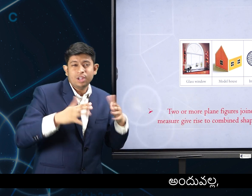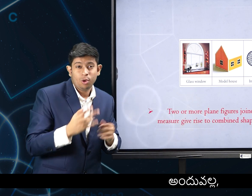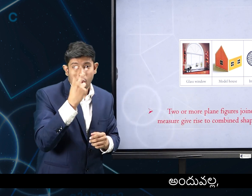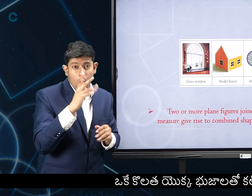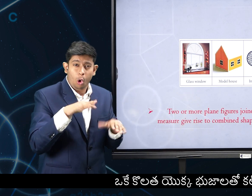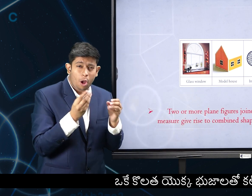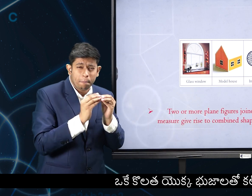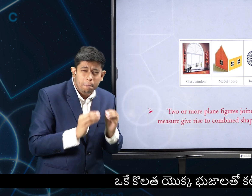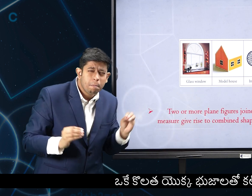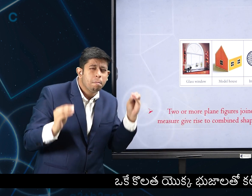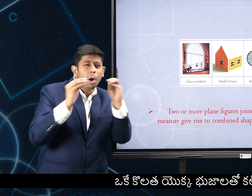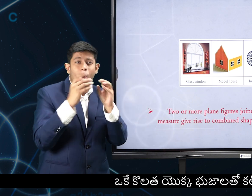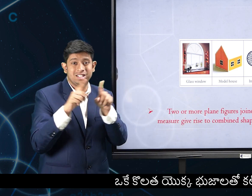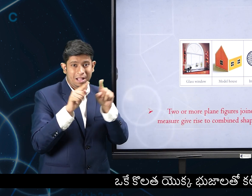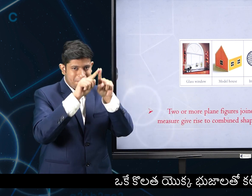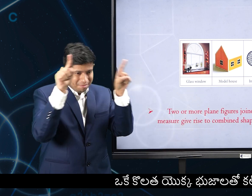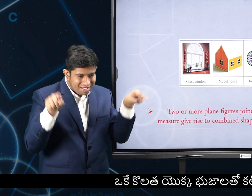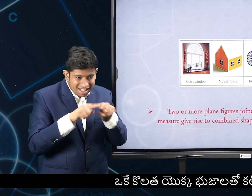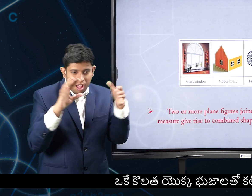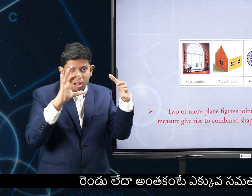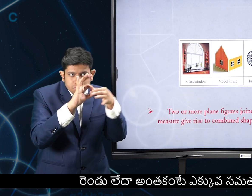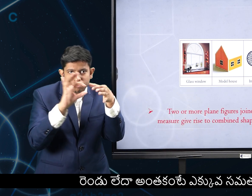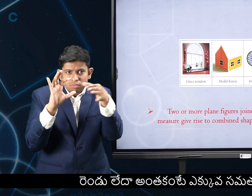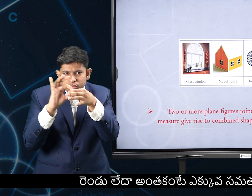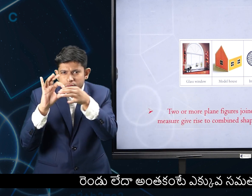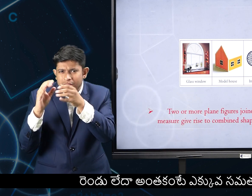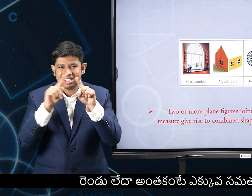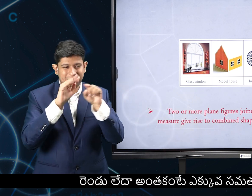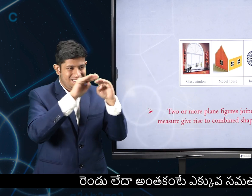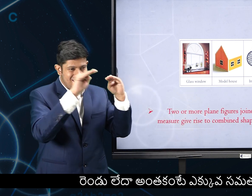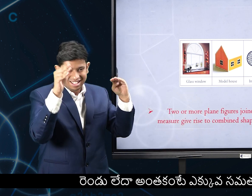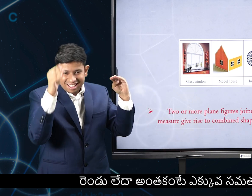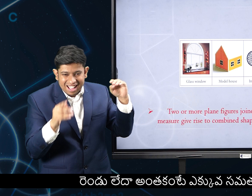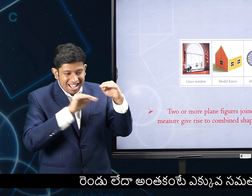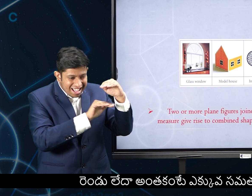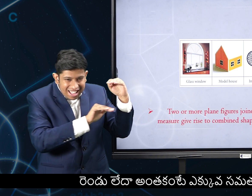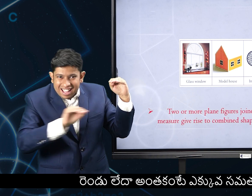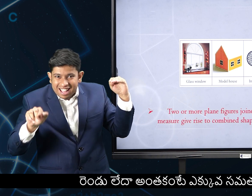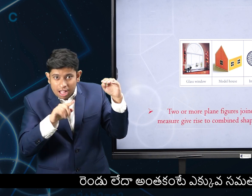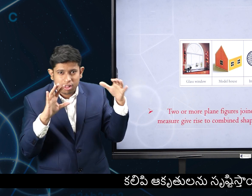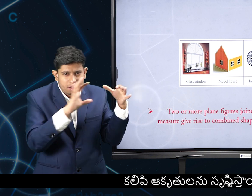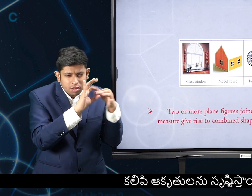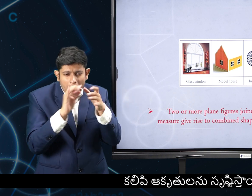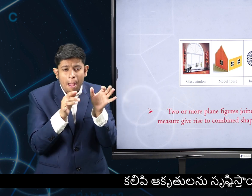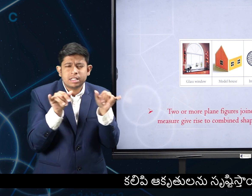అందువల్ల ఒకే కొలత యొక్క భుజాలతో కలిపిన 2 లేదా అంతకంటే ఎక్కువ సమతల బొమ్మలు కలిపి